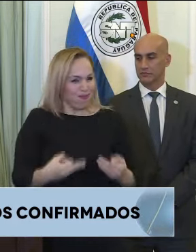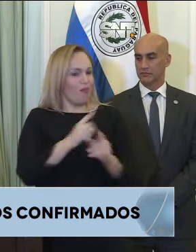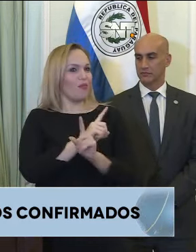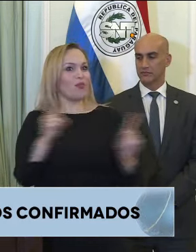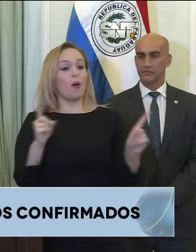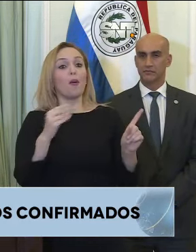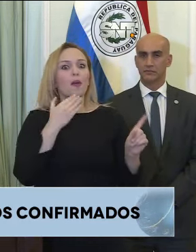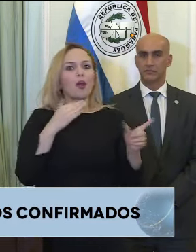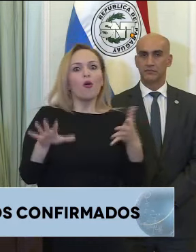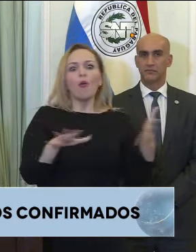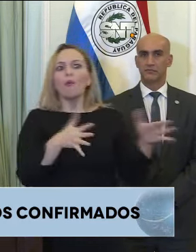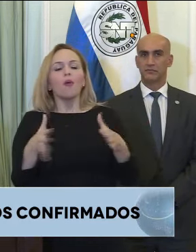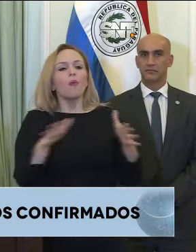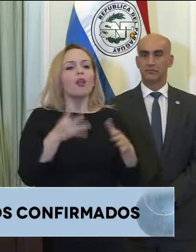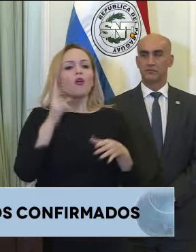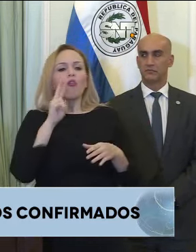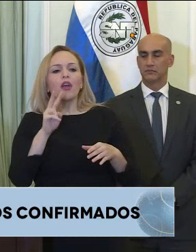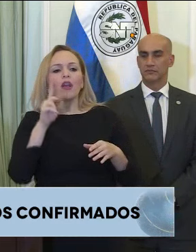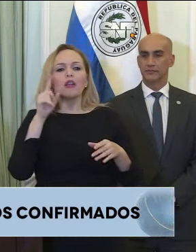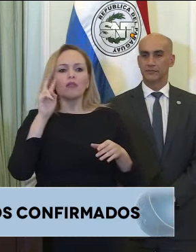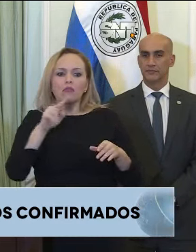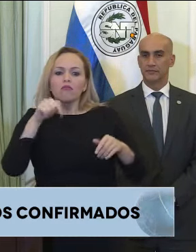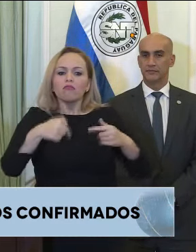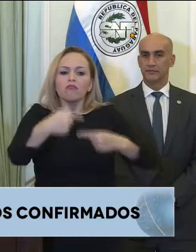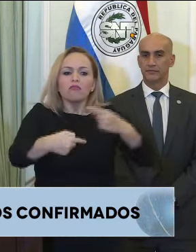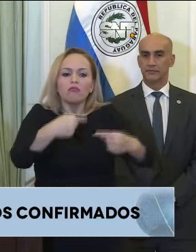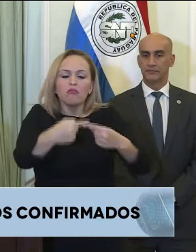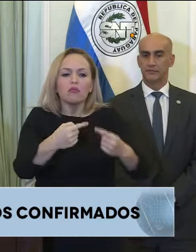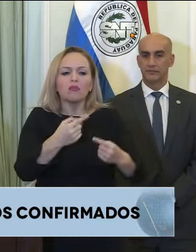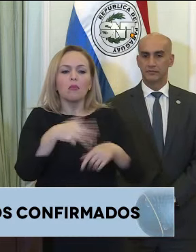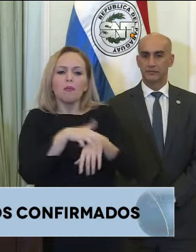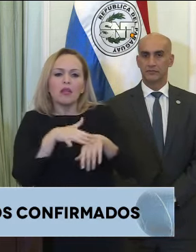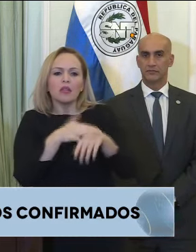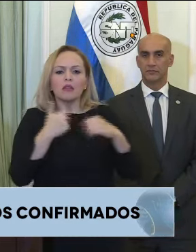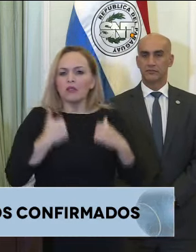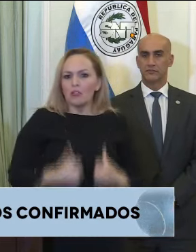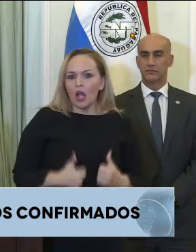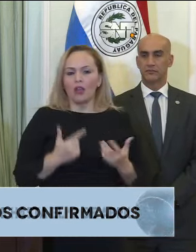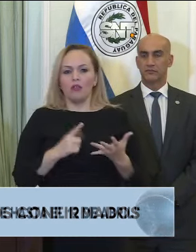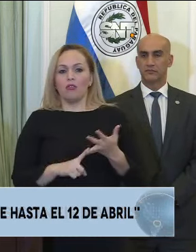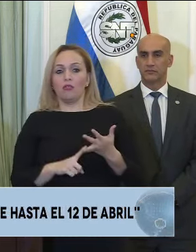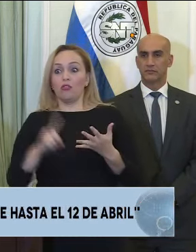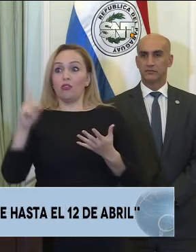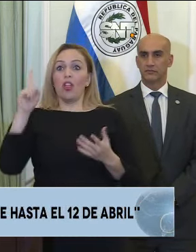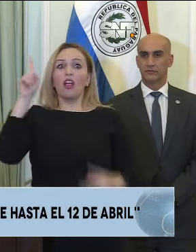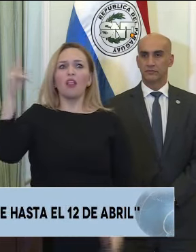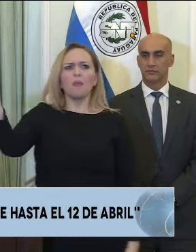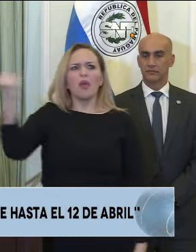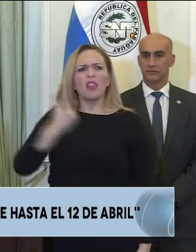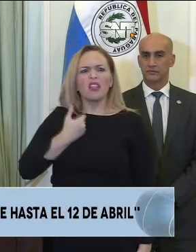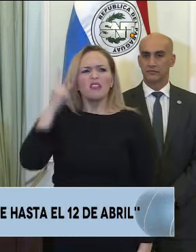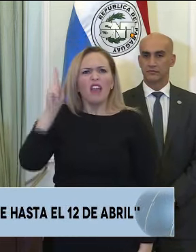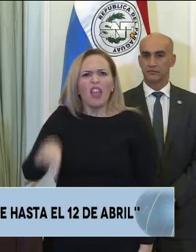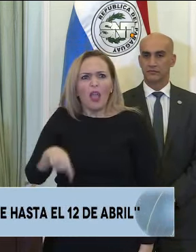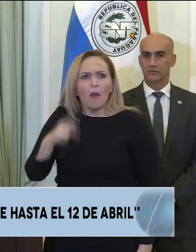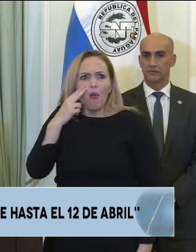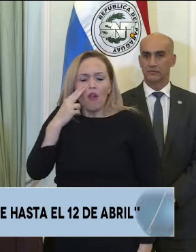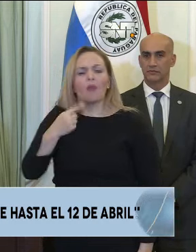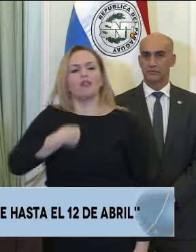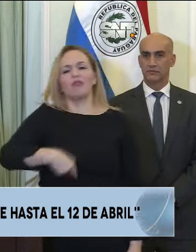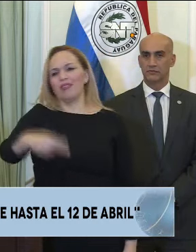abocado concretamente a la medida, como dije nosotros, el Ministerio de Salud manda, nosotros obedecemos,